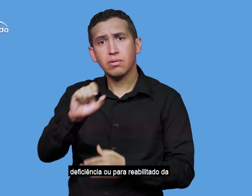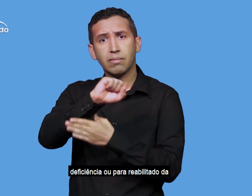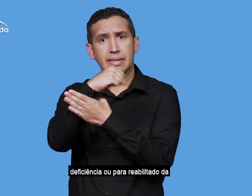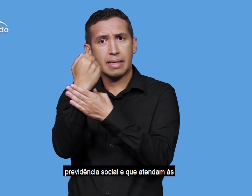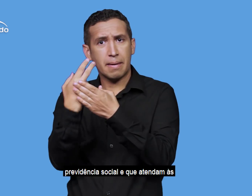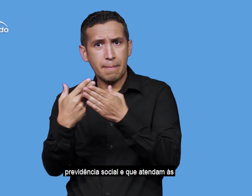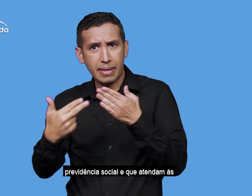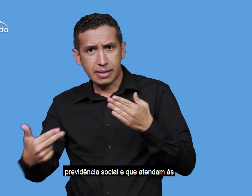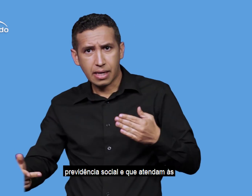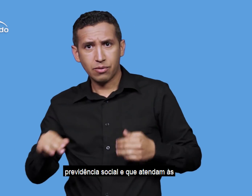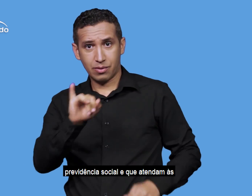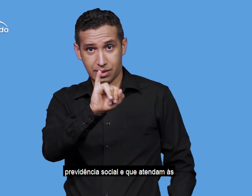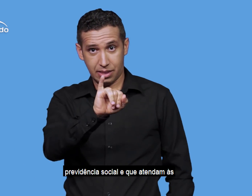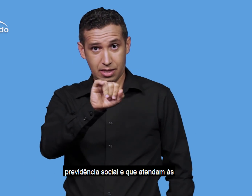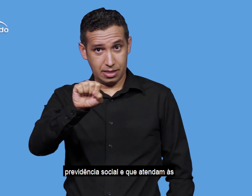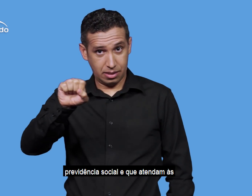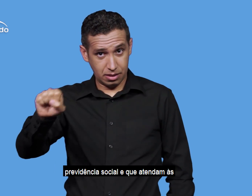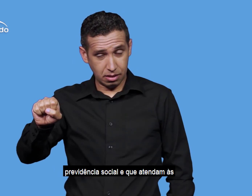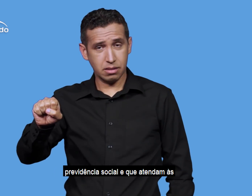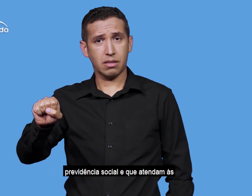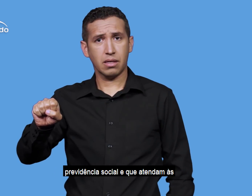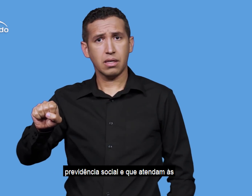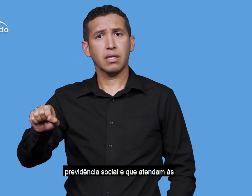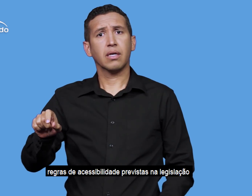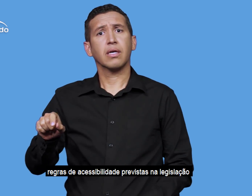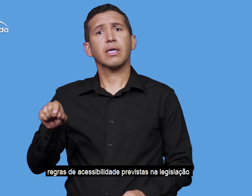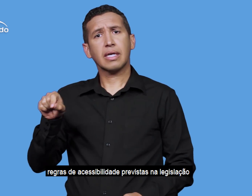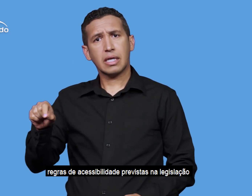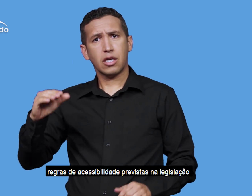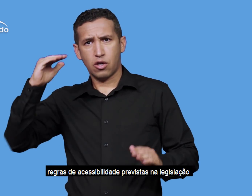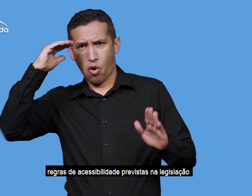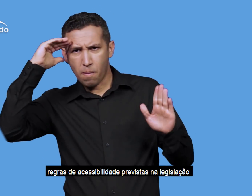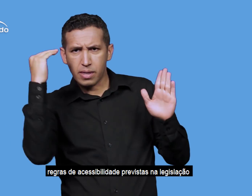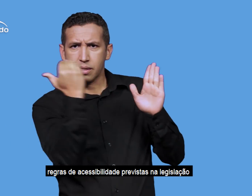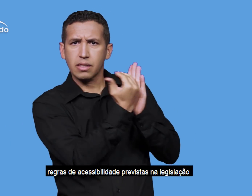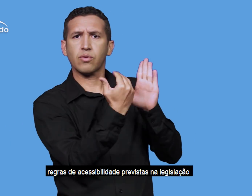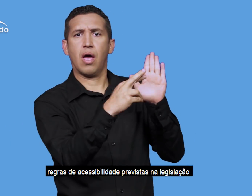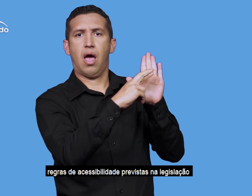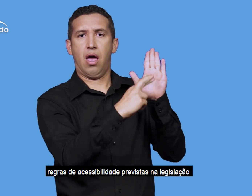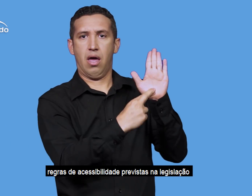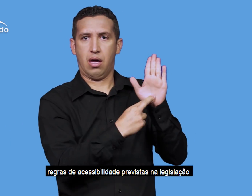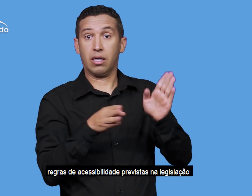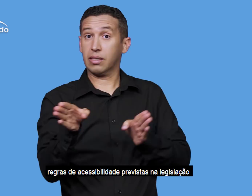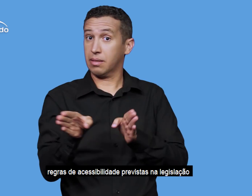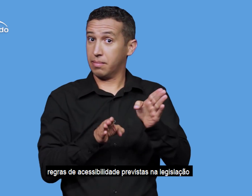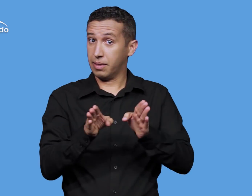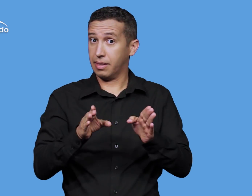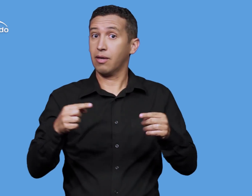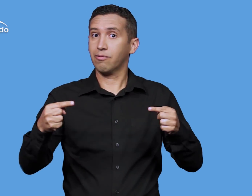previdência social e que atendam às regras de acessibilidade previstas na legislação